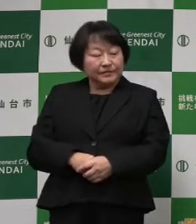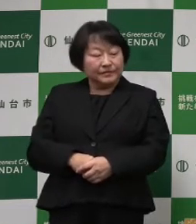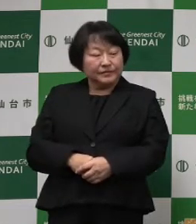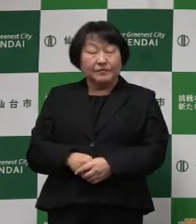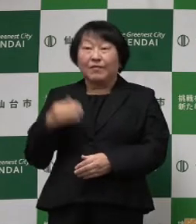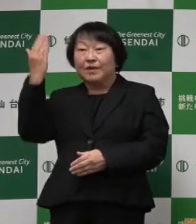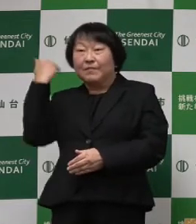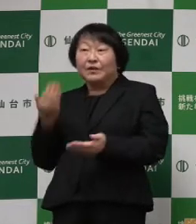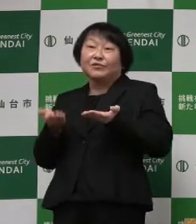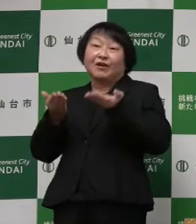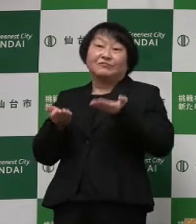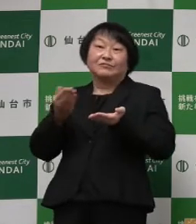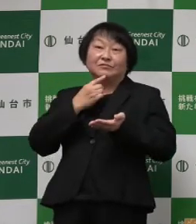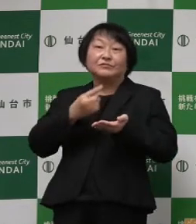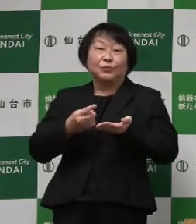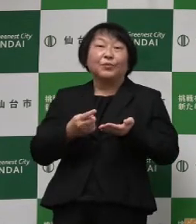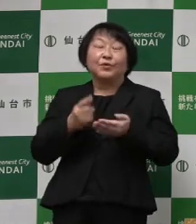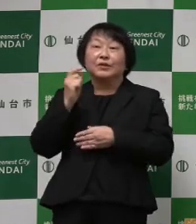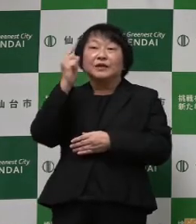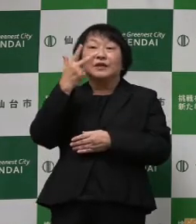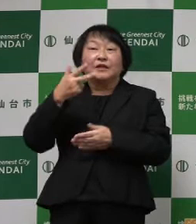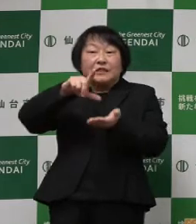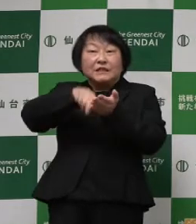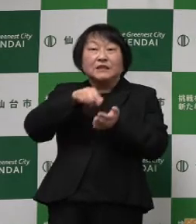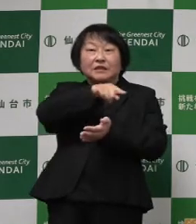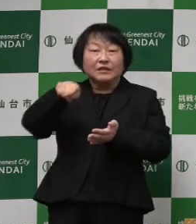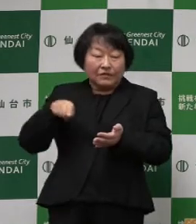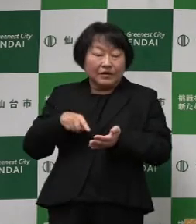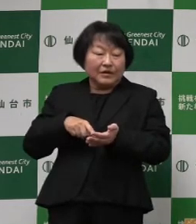前回との比較になりますけれども、仙台市域では、